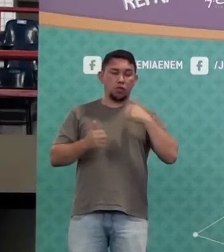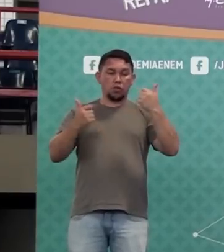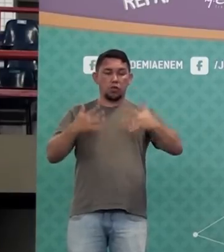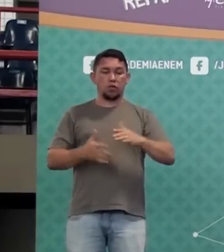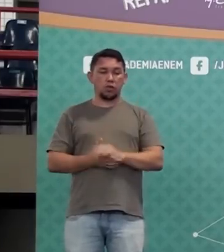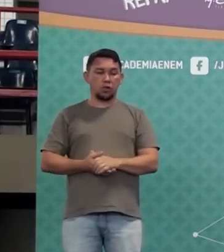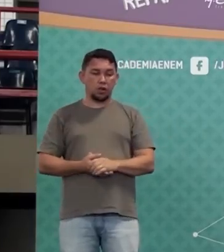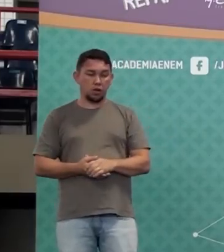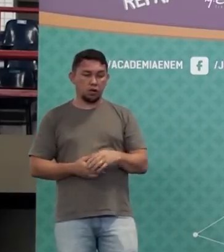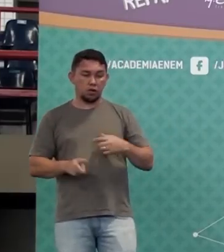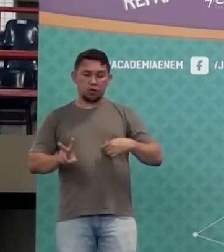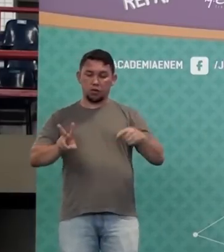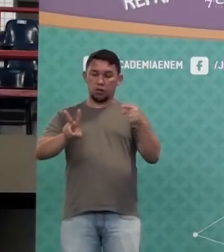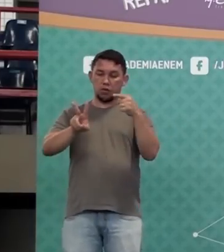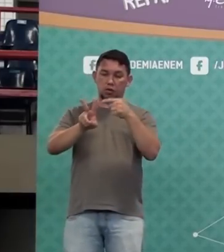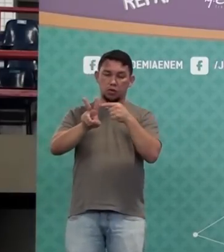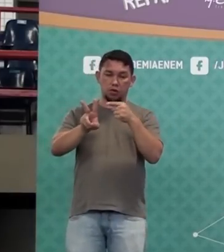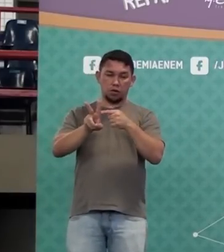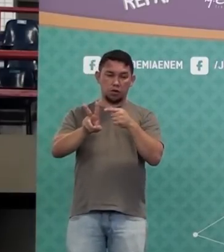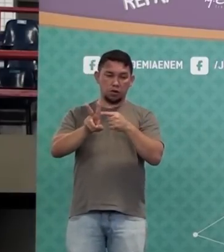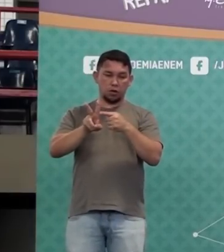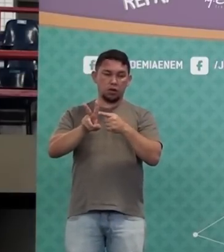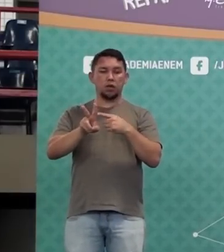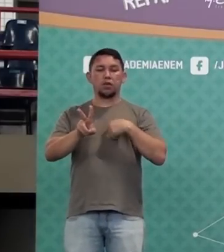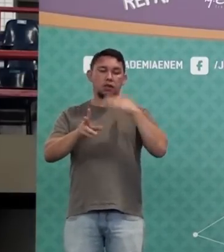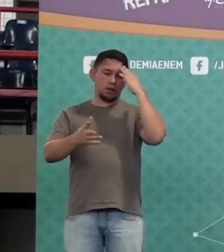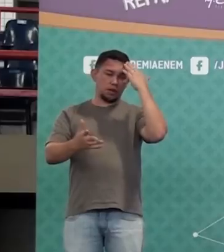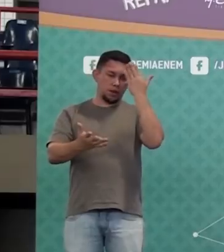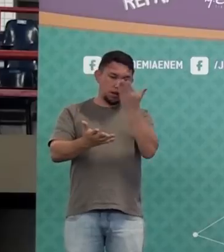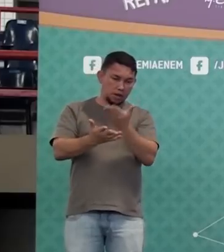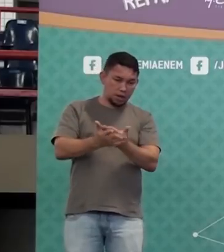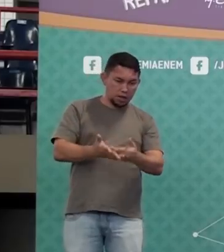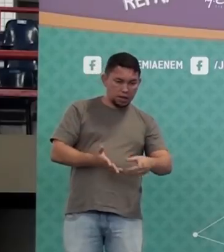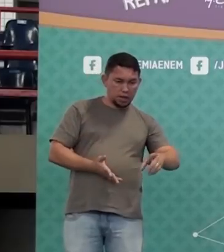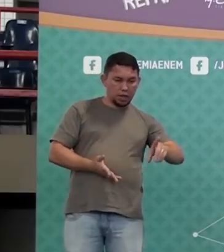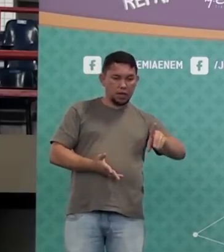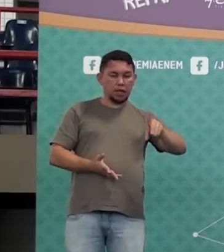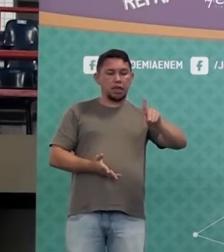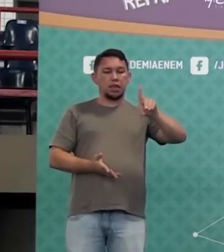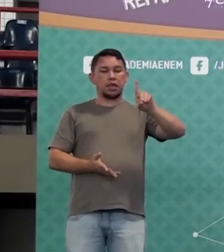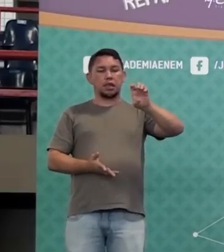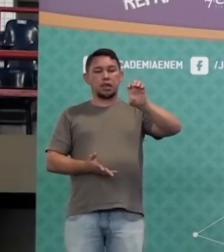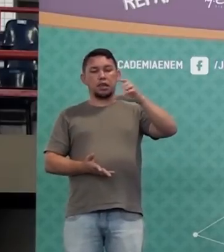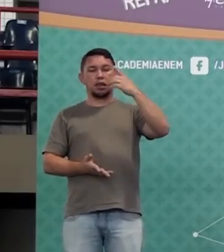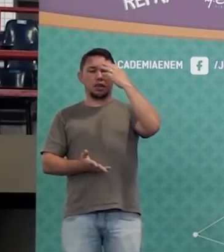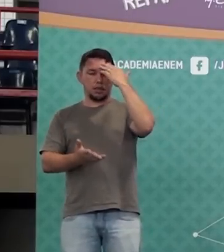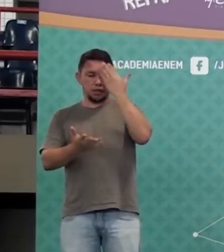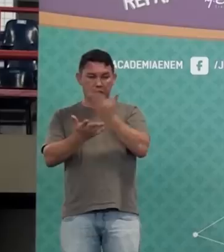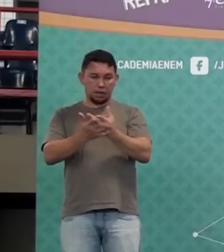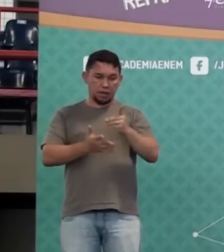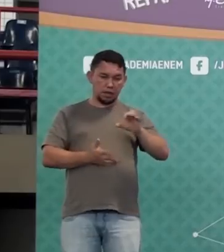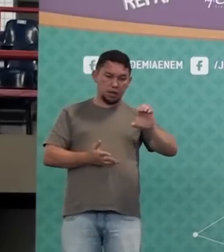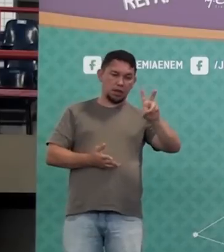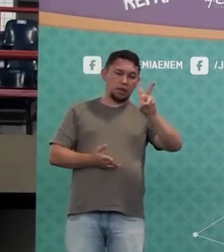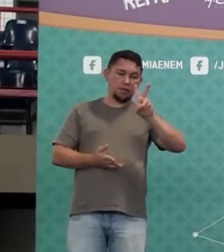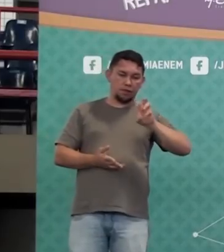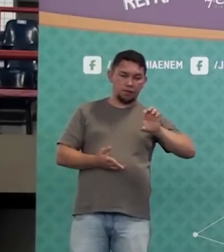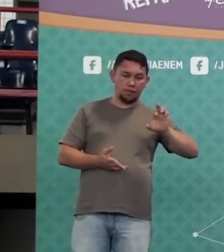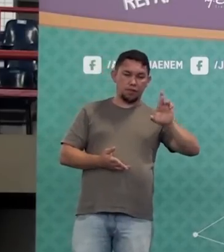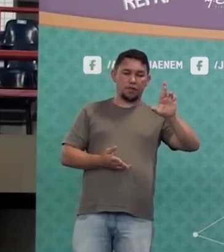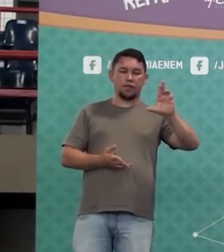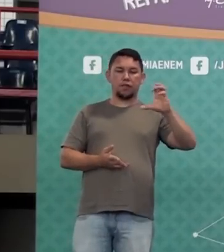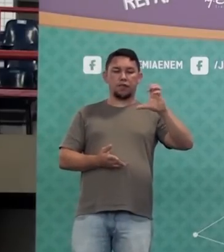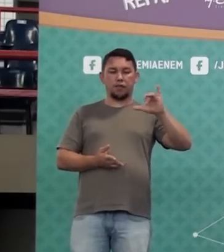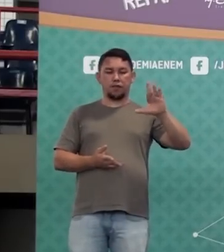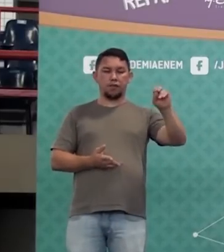você diz assim, os verbos credelever, que é crer, dar, ler e ver.